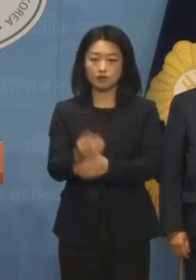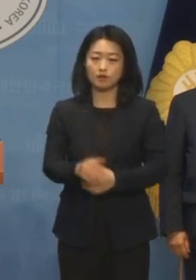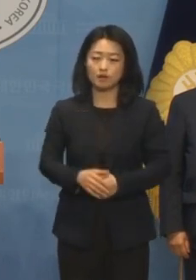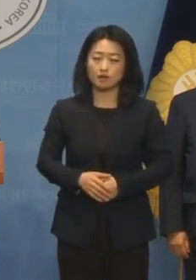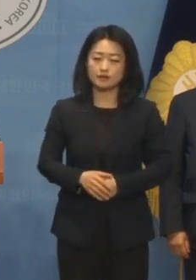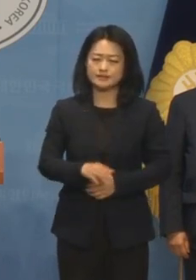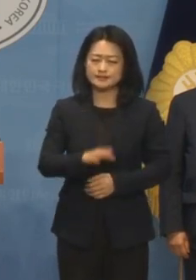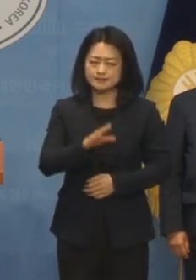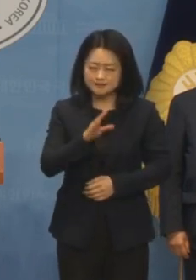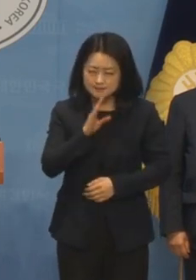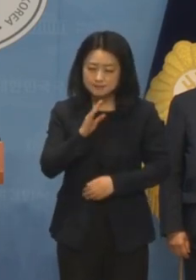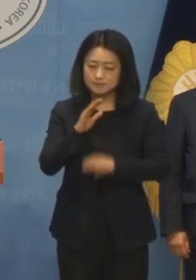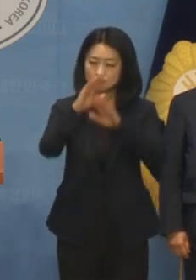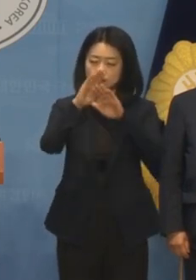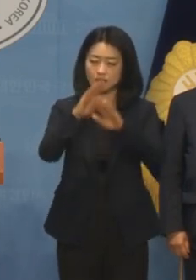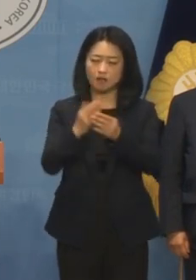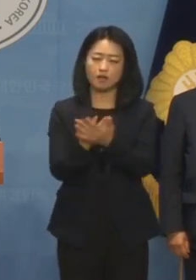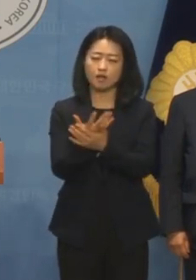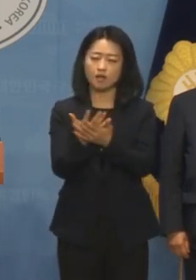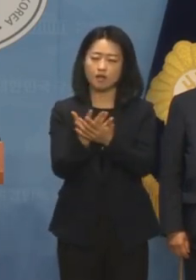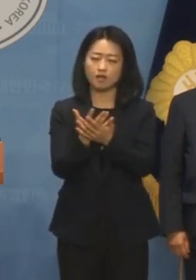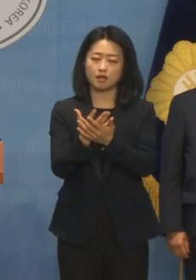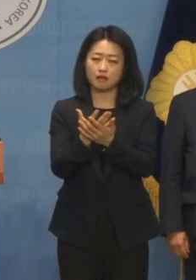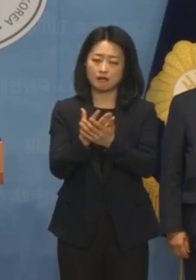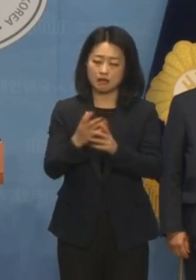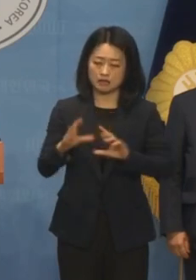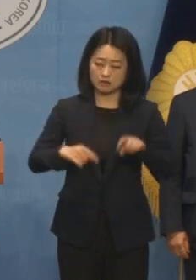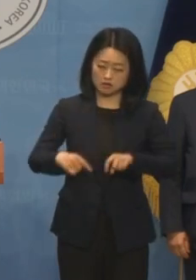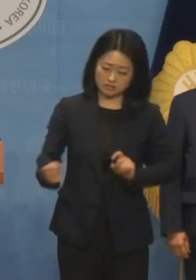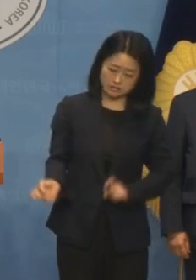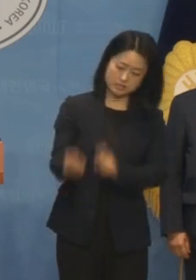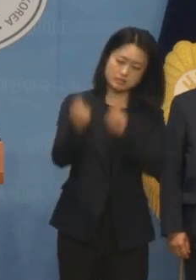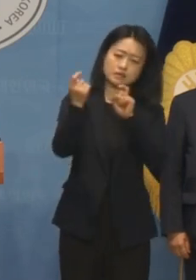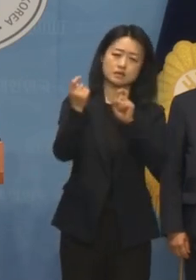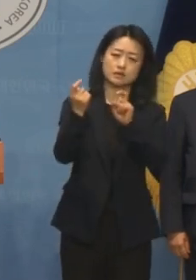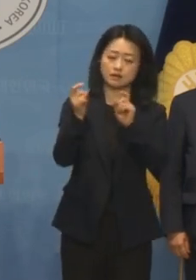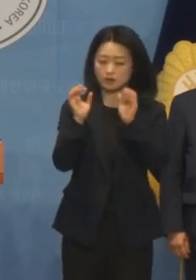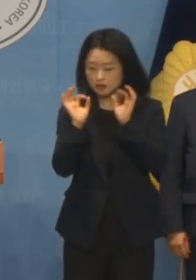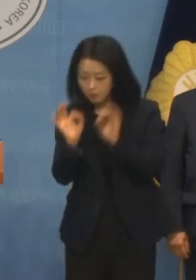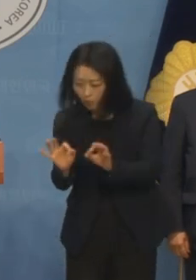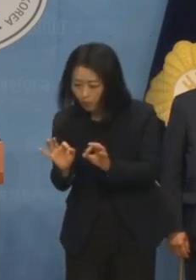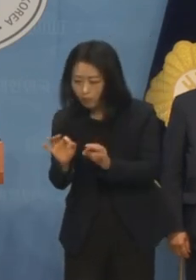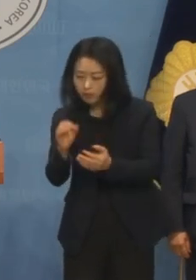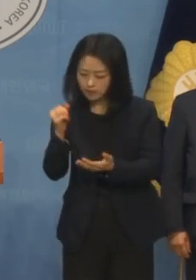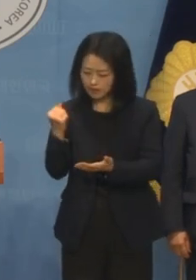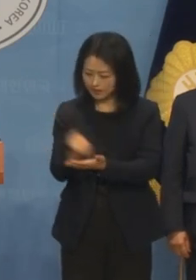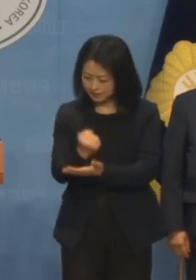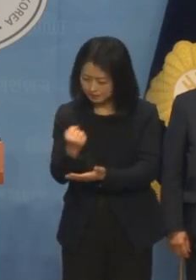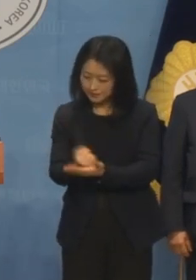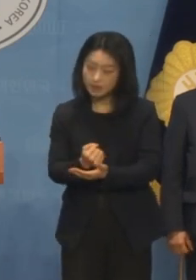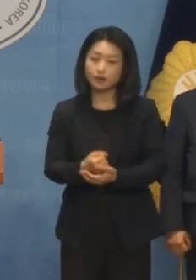본질은 외면하고 정치 공방에 매몰되는 상황이 안타깝기 그지없습니다.